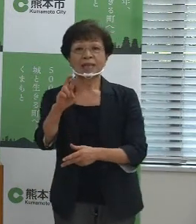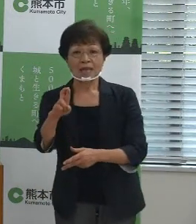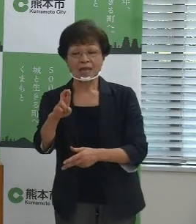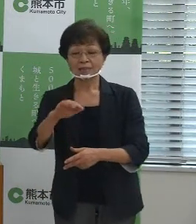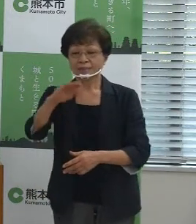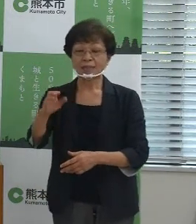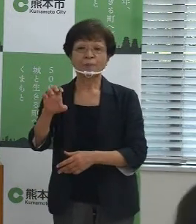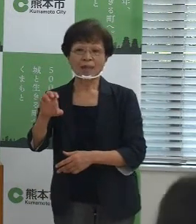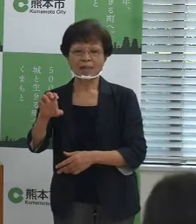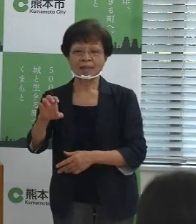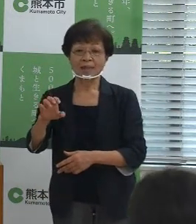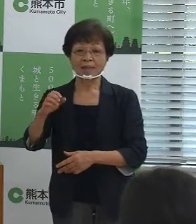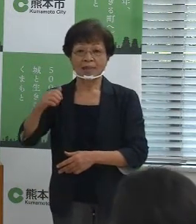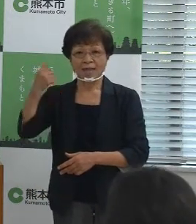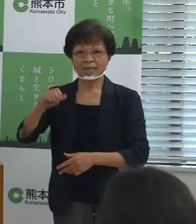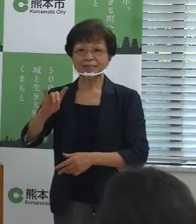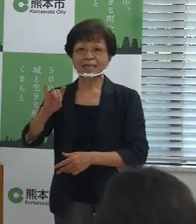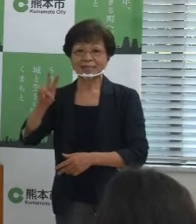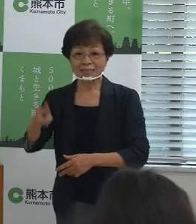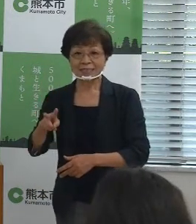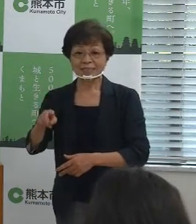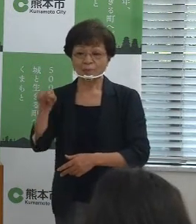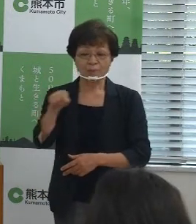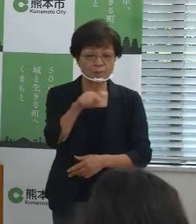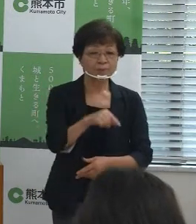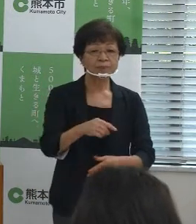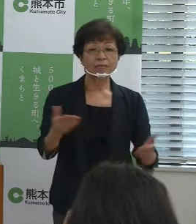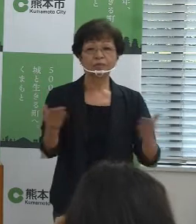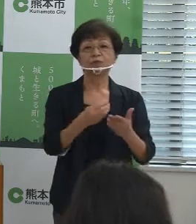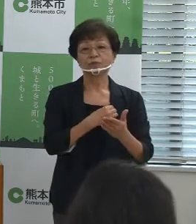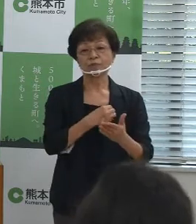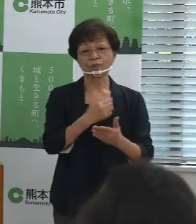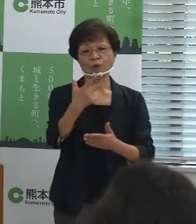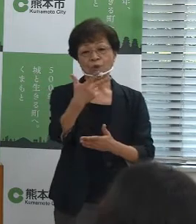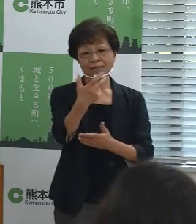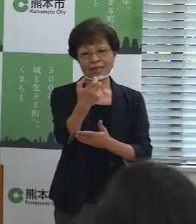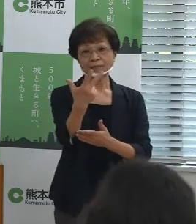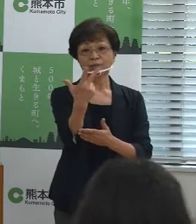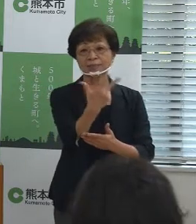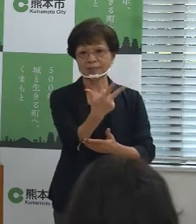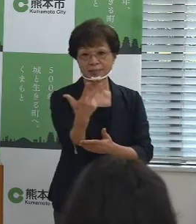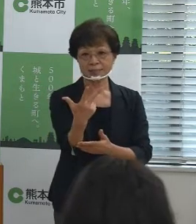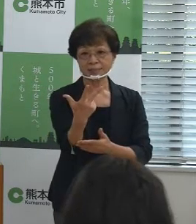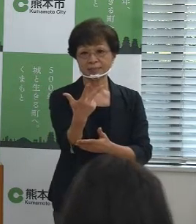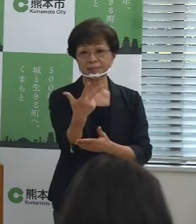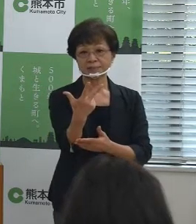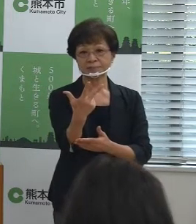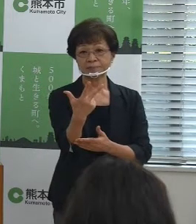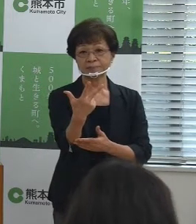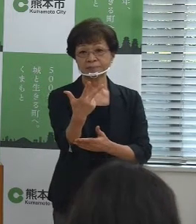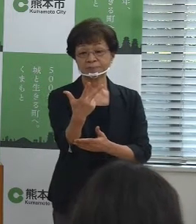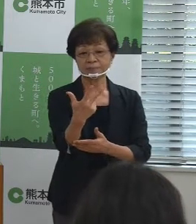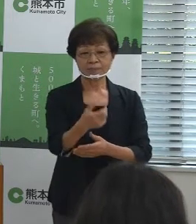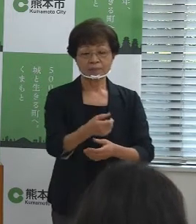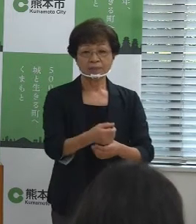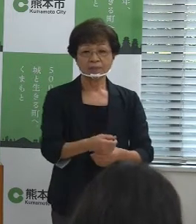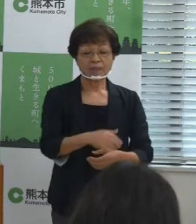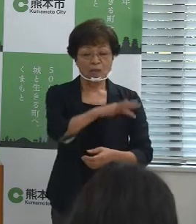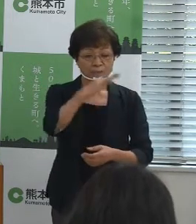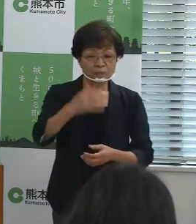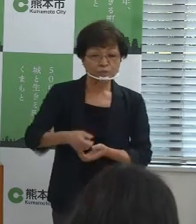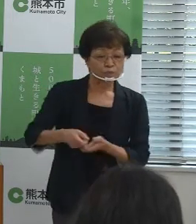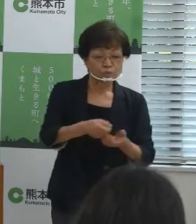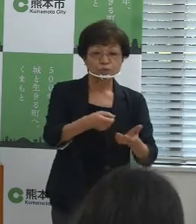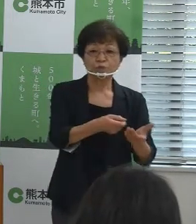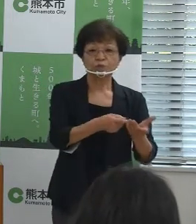江村、朝霧町へ職員を延べ77人、給水車を延